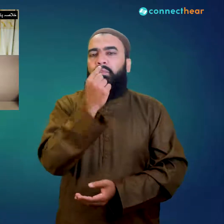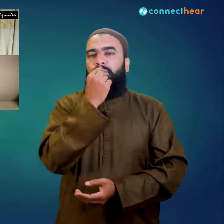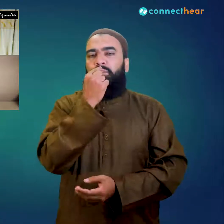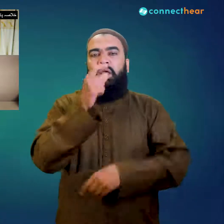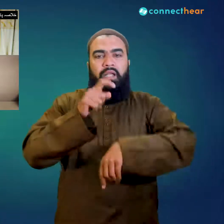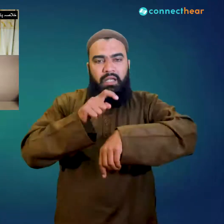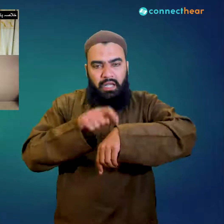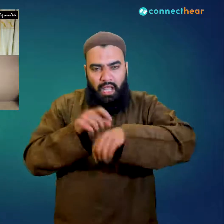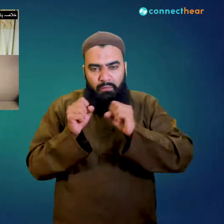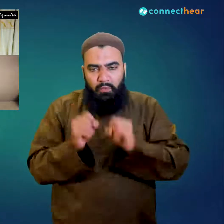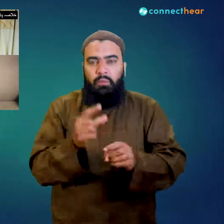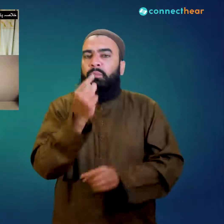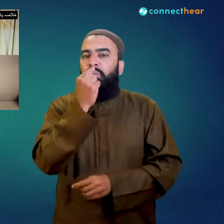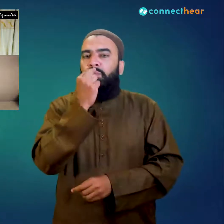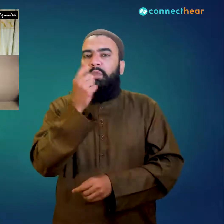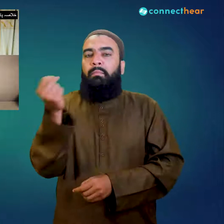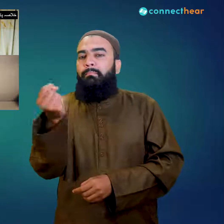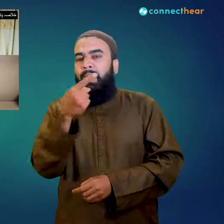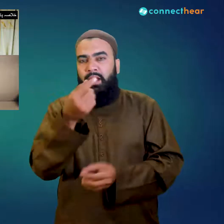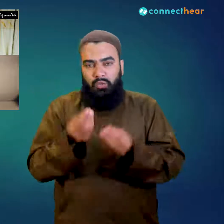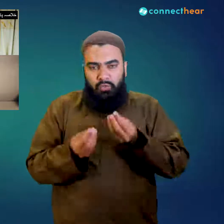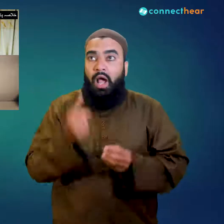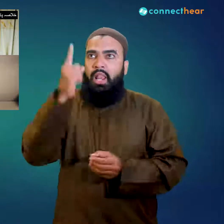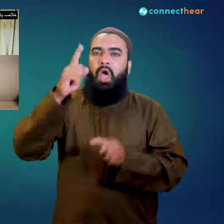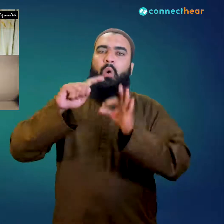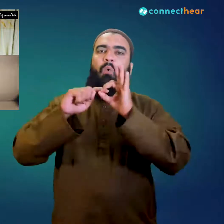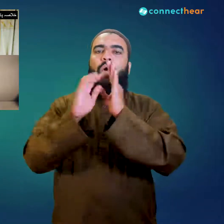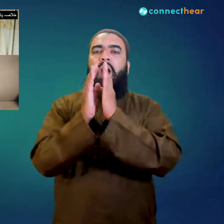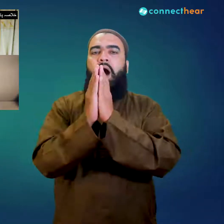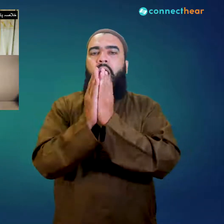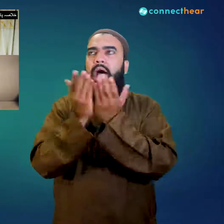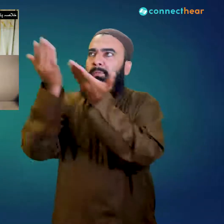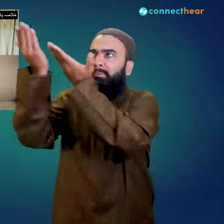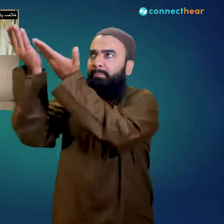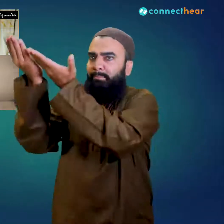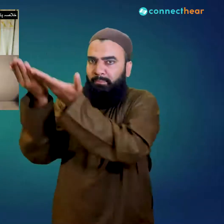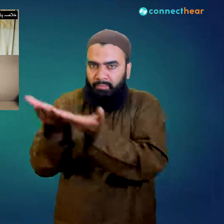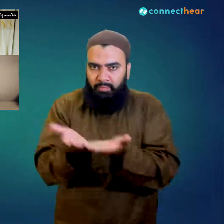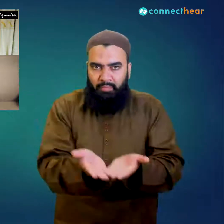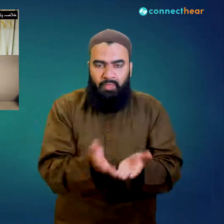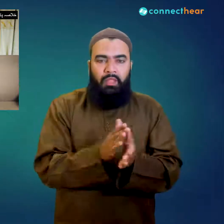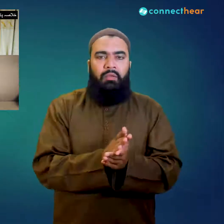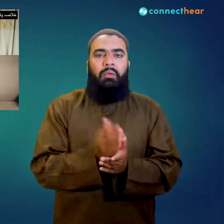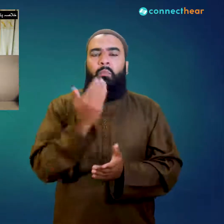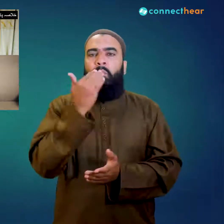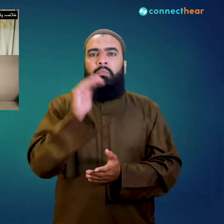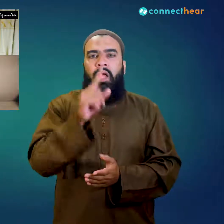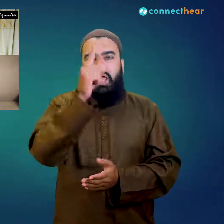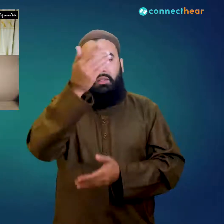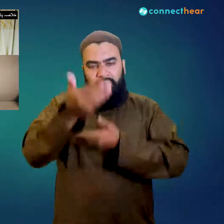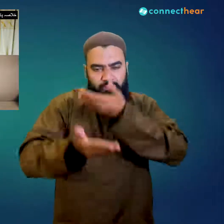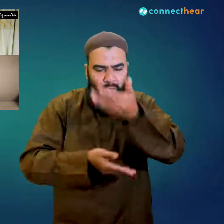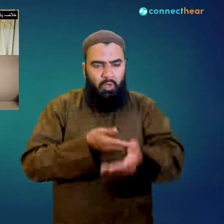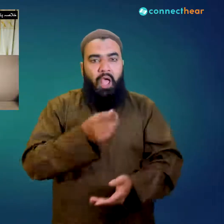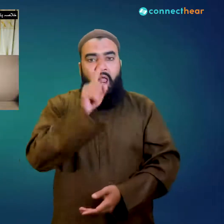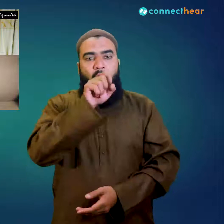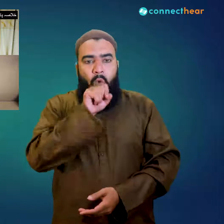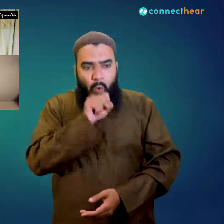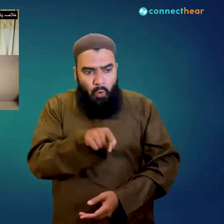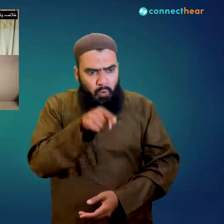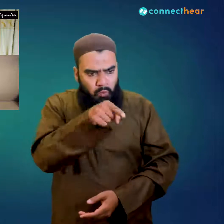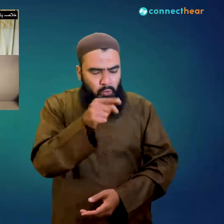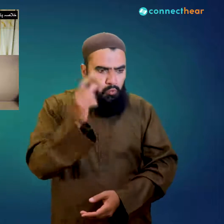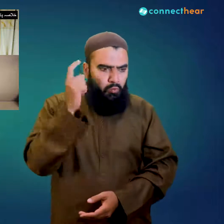تمہارے لیے زیادتی کا، مشکل کا باعث ہو۔ یرید اللہ بکم اليسر ولا یرید بکم العسر۔ اللہ تمہارے